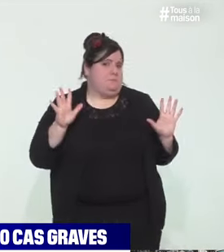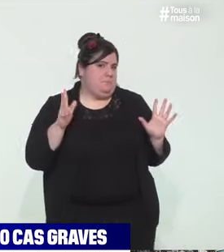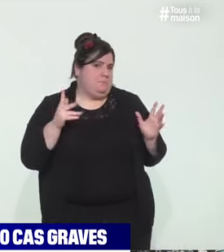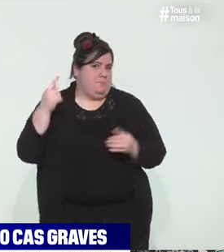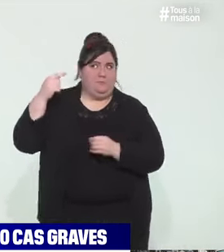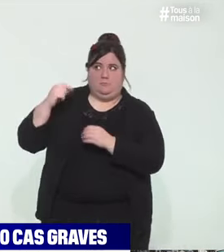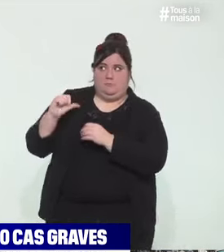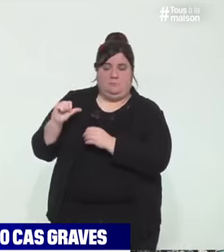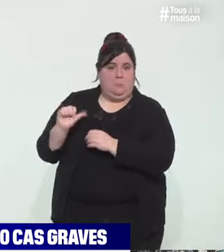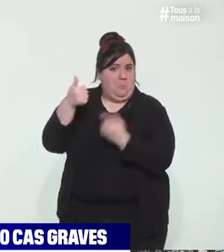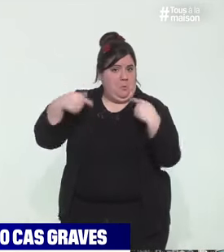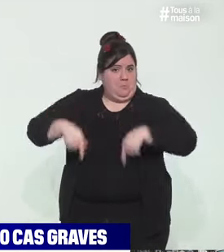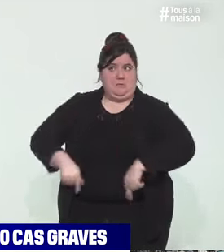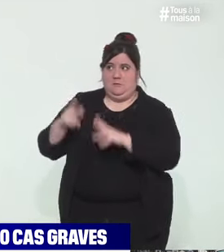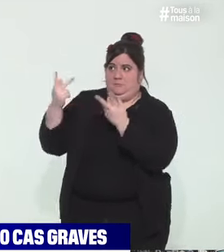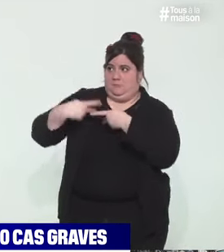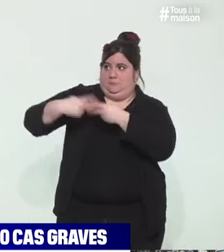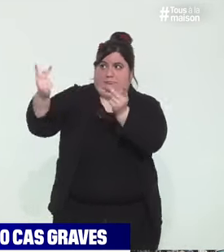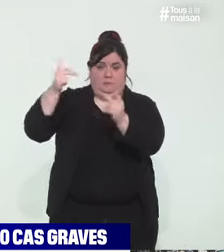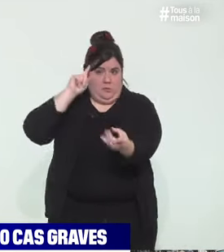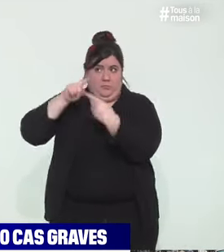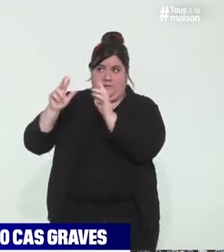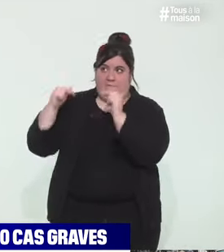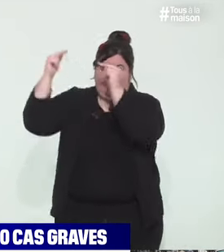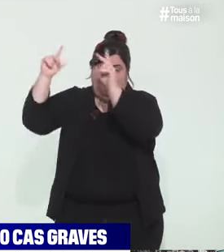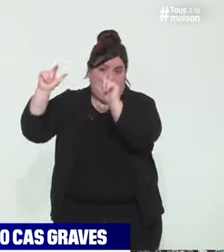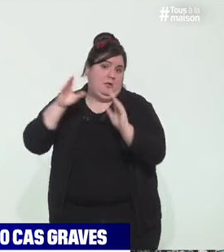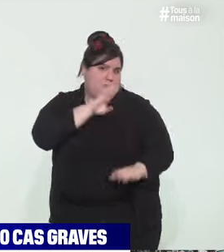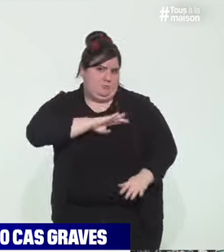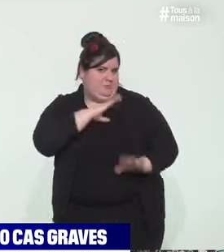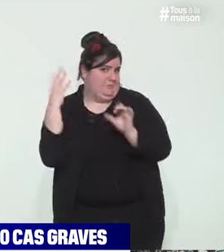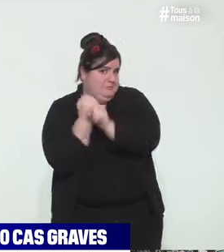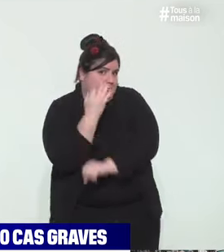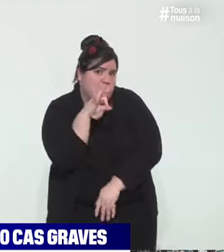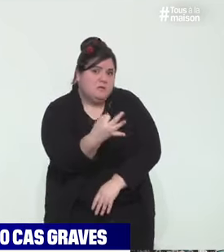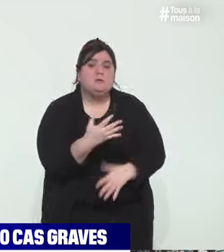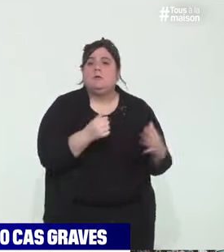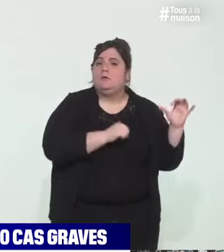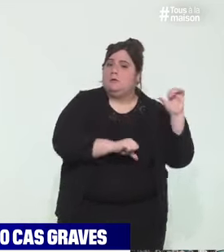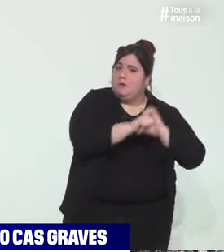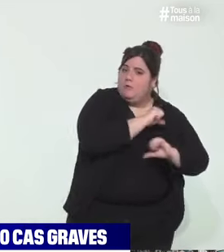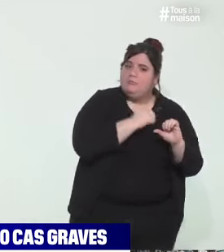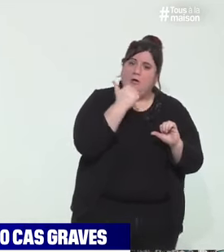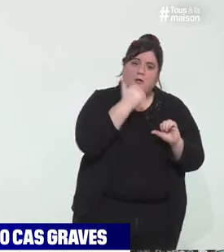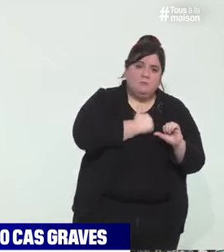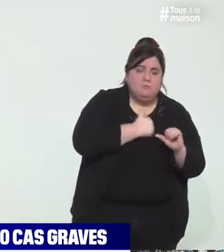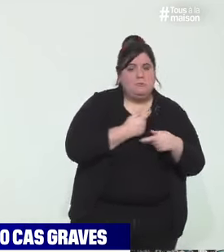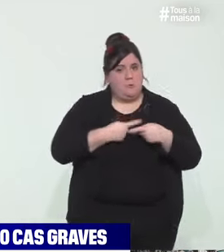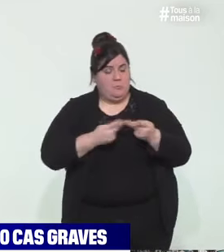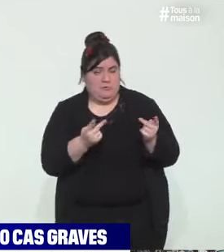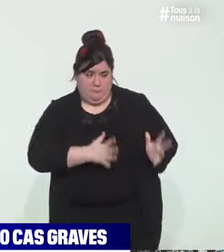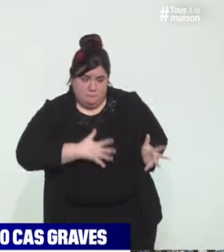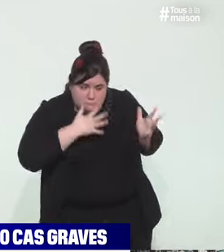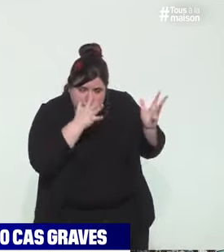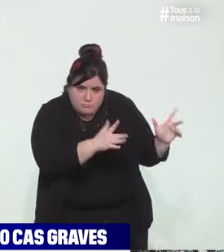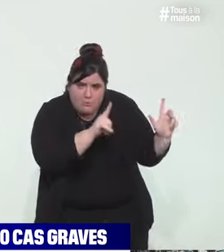pouvons saluer une mobilisation remarquable de l'ensemble des laboratoires en France, qu'ils soient publics, privés, habitués aux analyses médicales ou